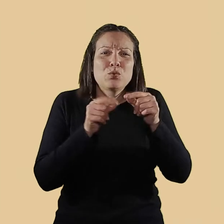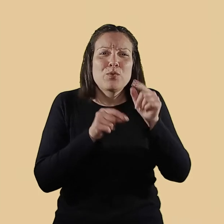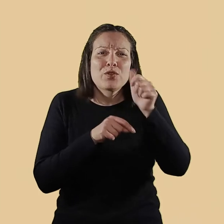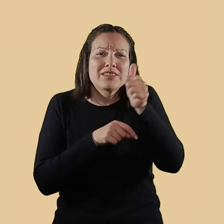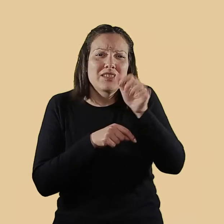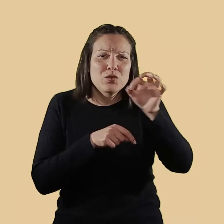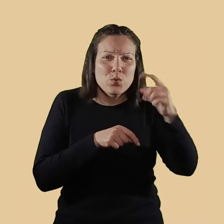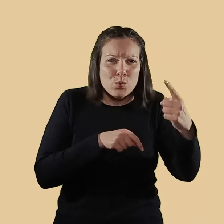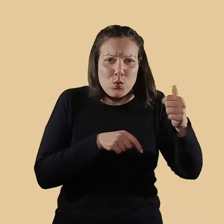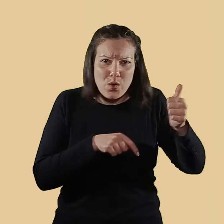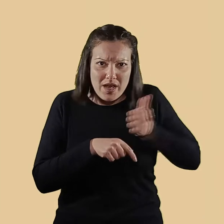de Ejército.